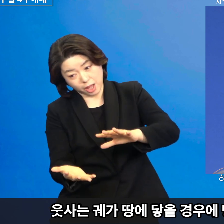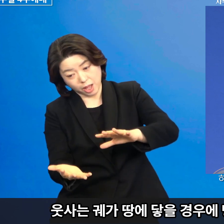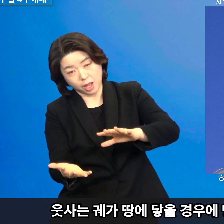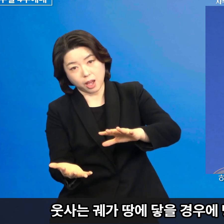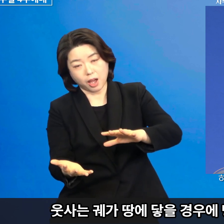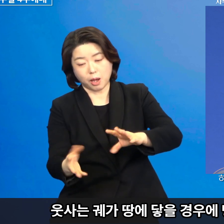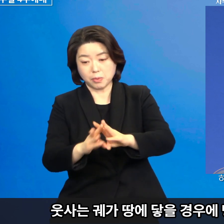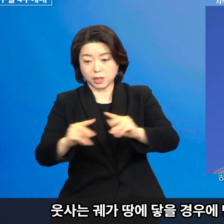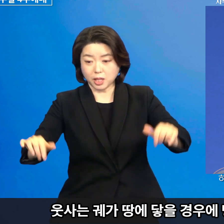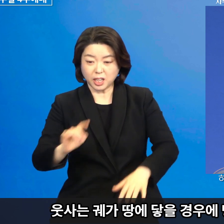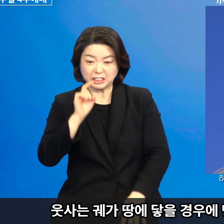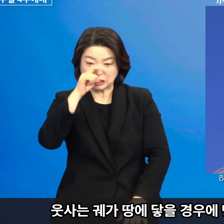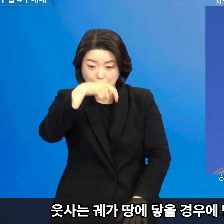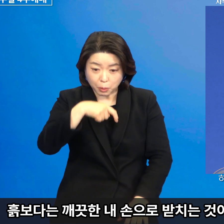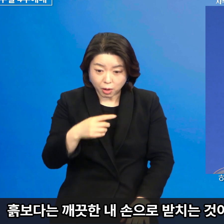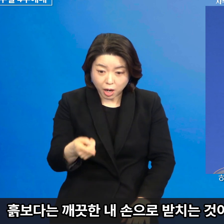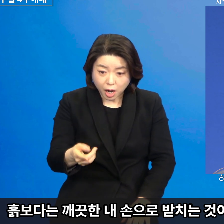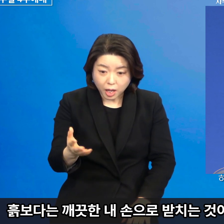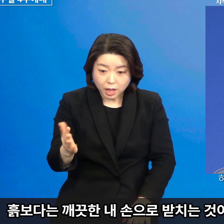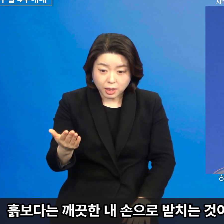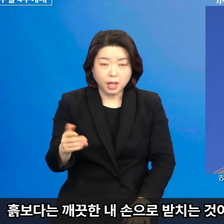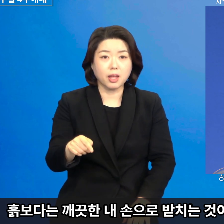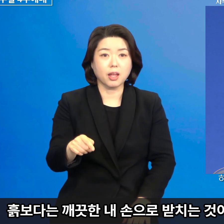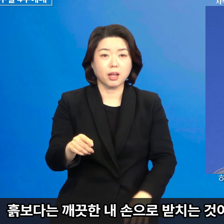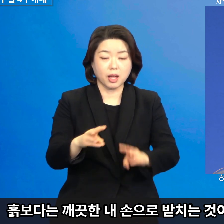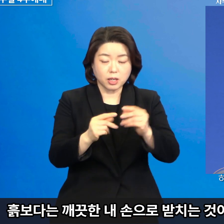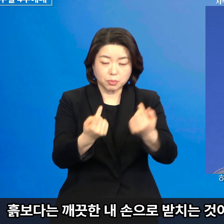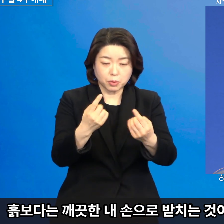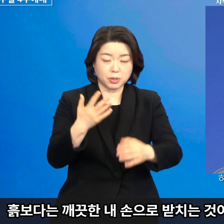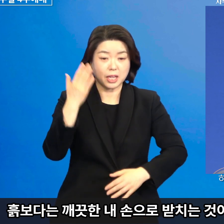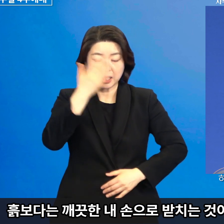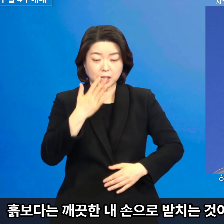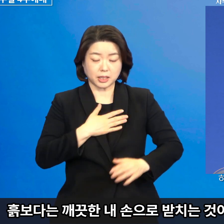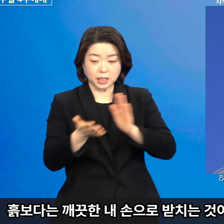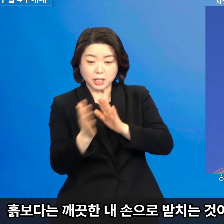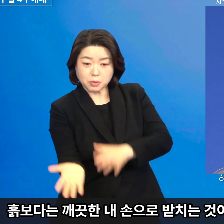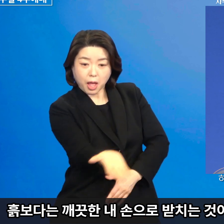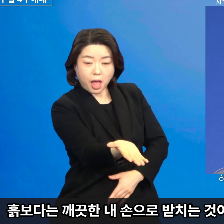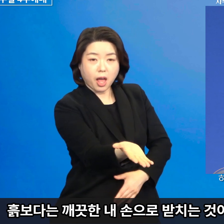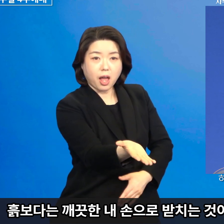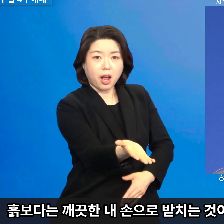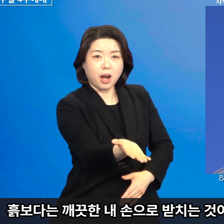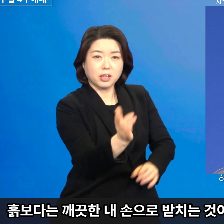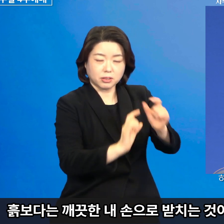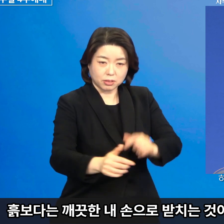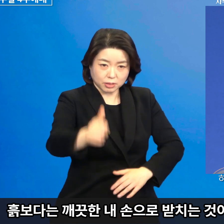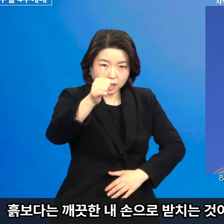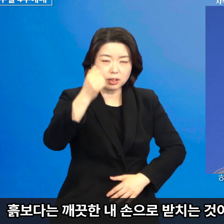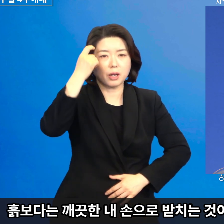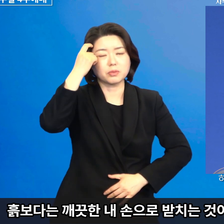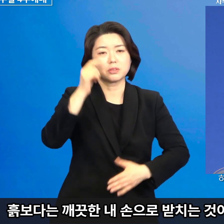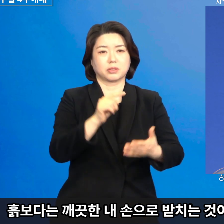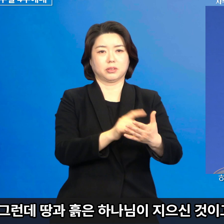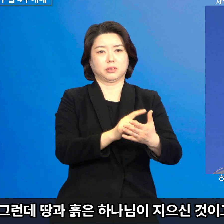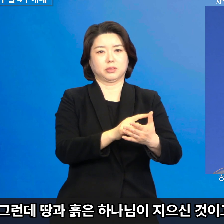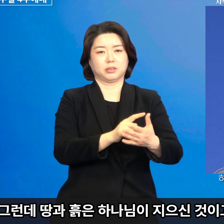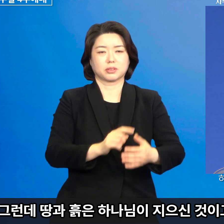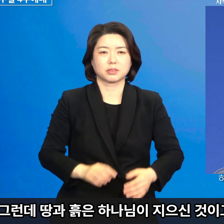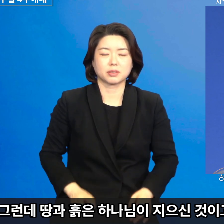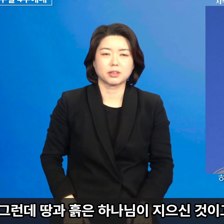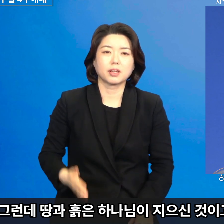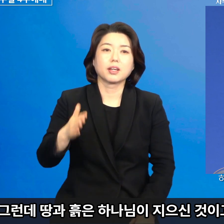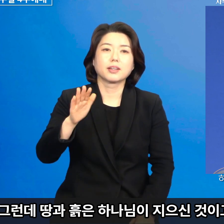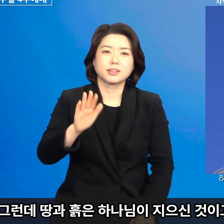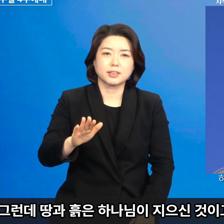땅에 흙이 닿으면 더러워지니 흙보다는 깨끗한 내 손으로 받치는 것이 낫지 않겠냐라고 생각을 한 거예요. 자,